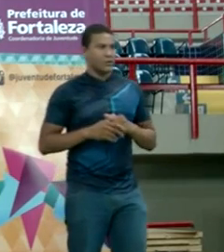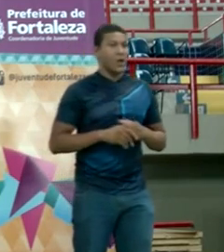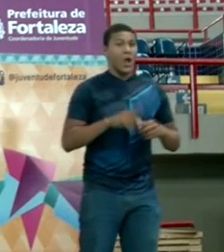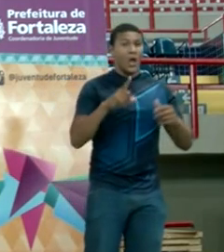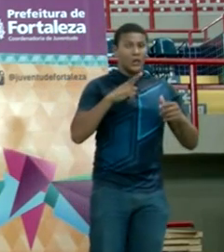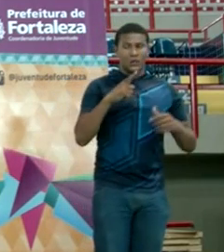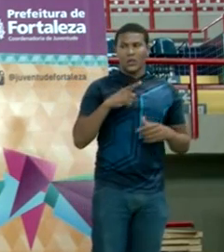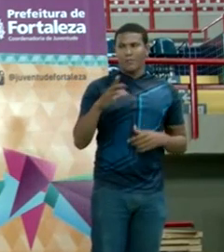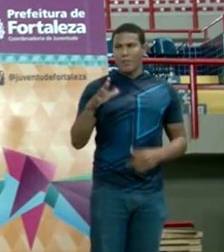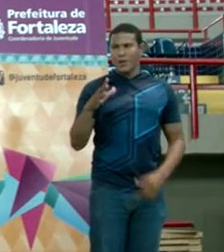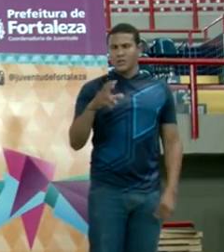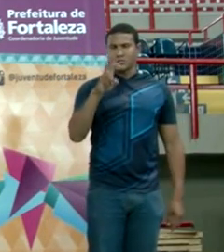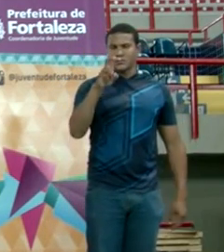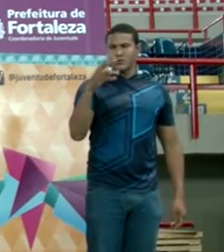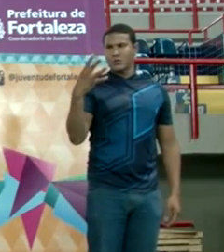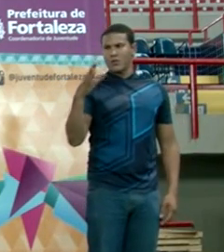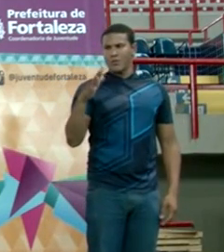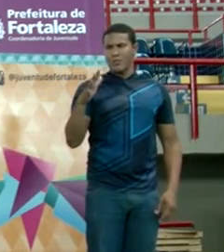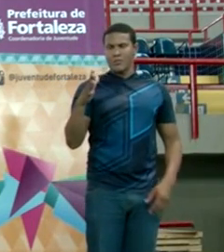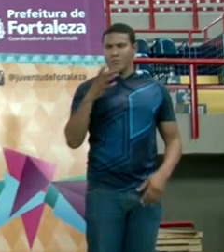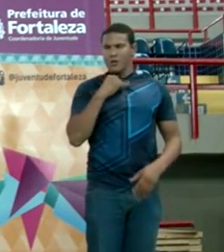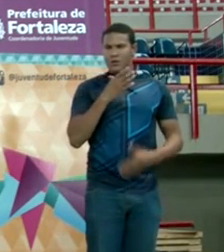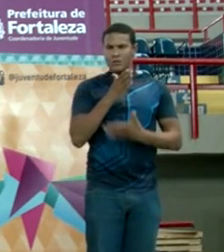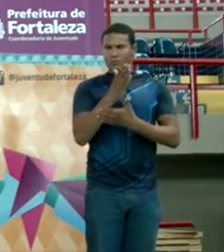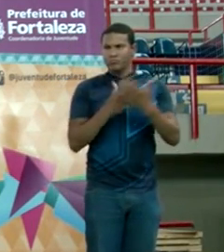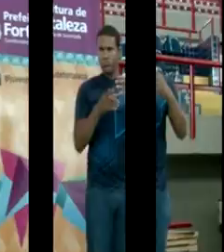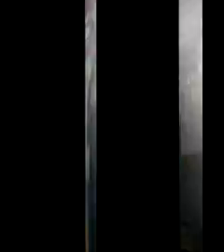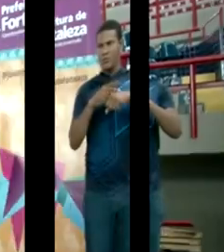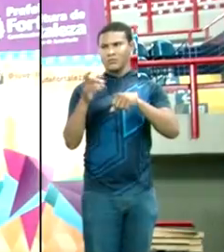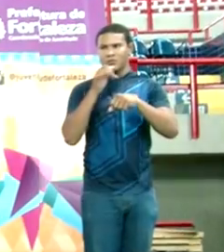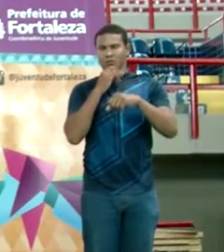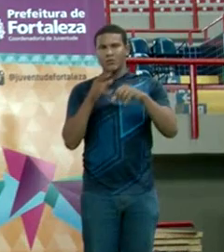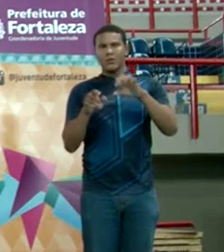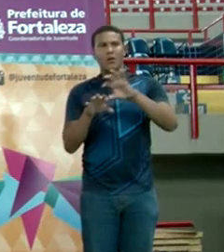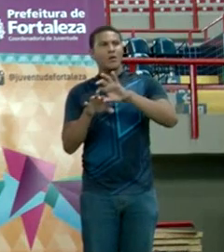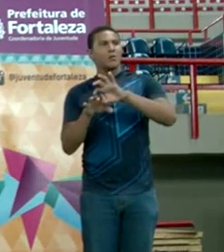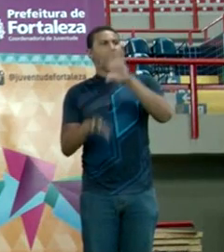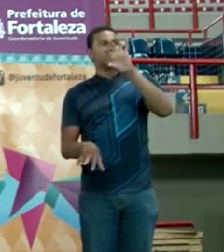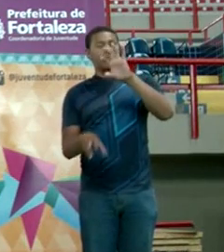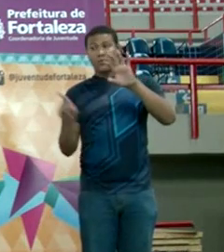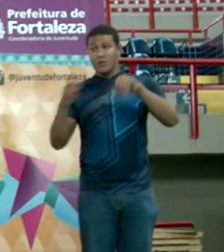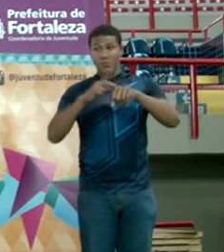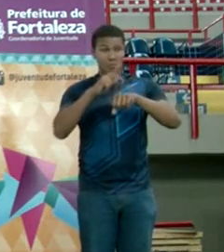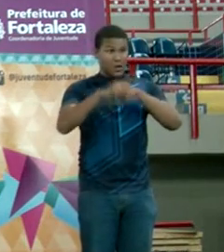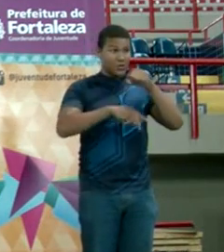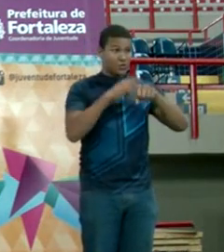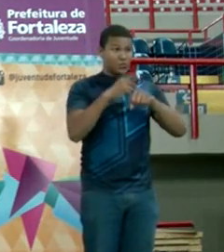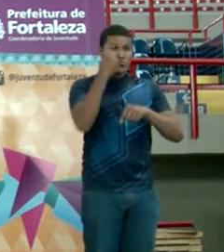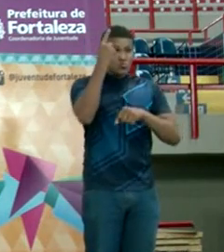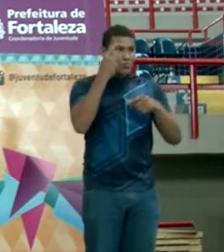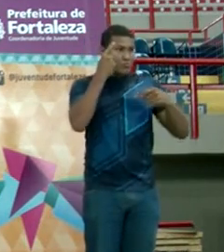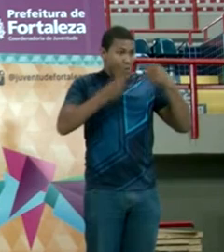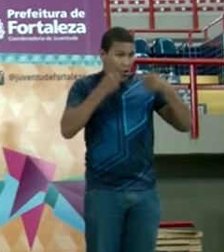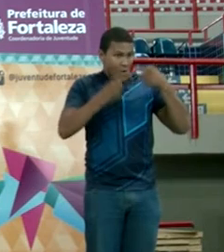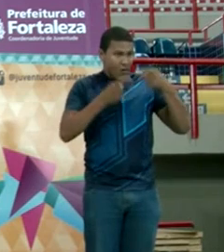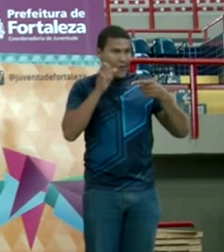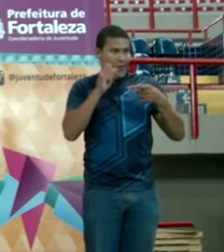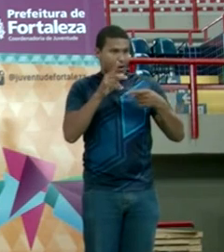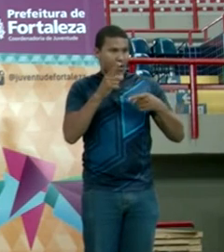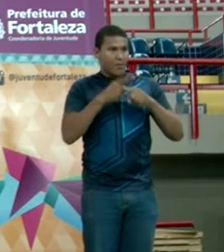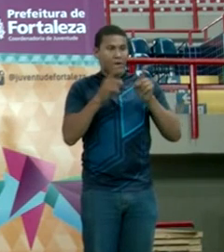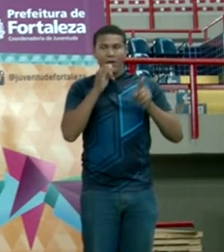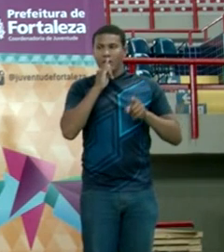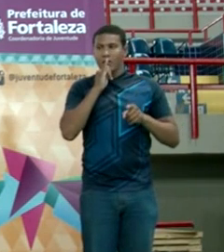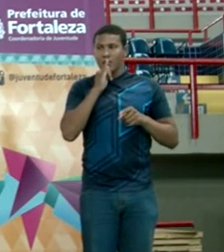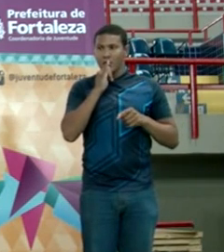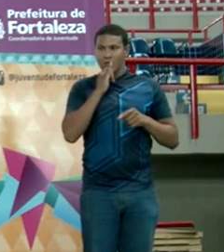está separado um paralelo que divide Coreia do Norte e Coreia do Sul. Eles eram um país só, não estava separado norte e sul.